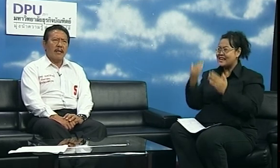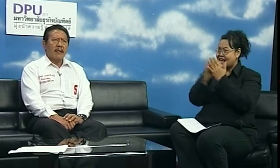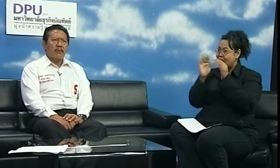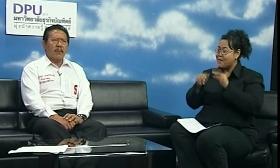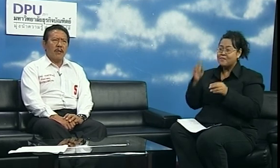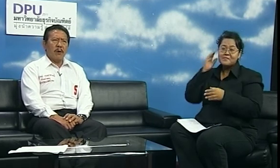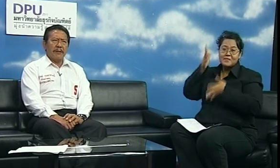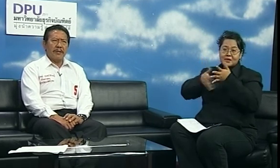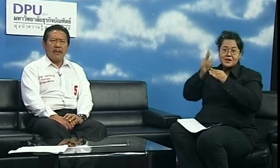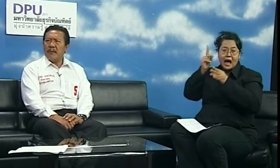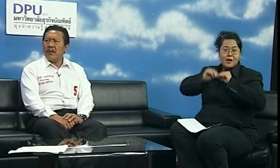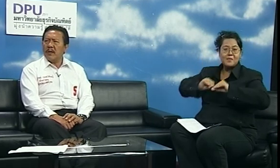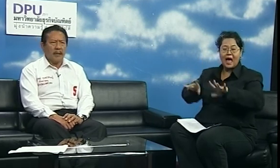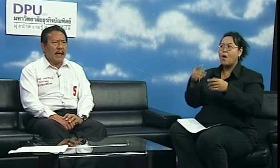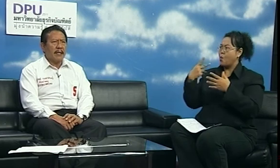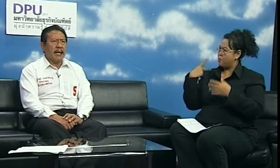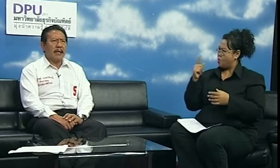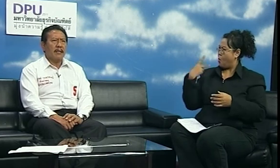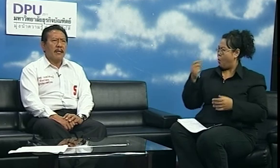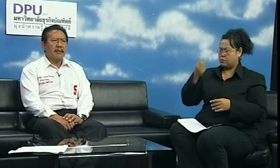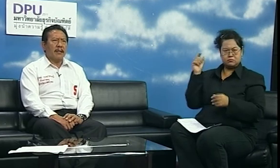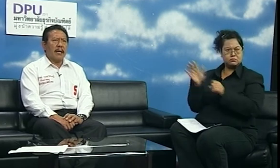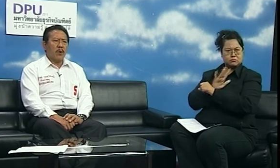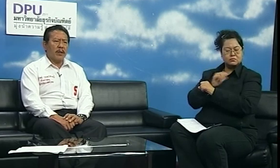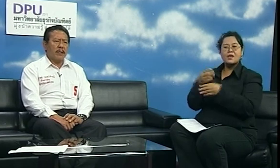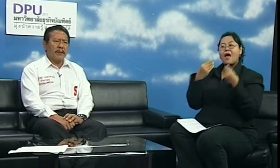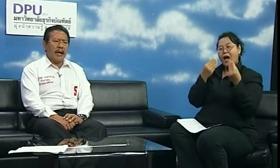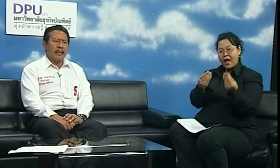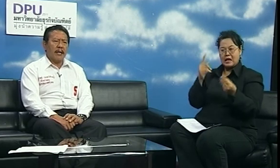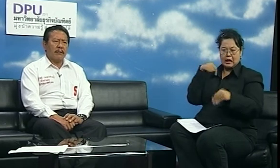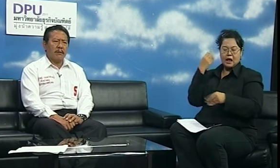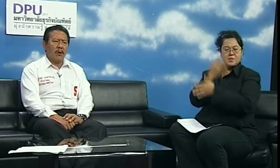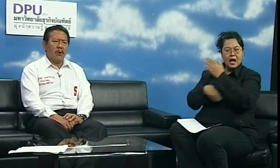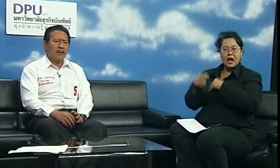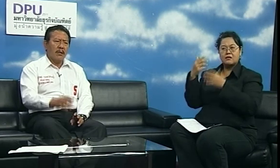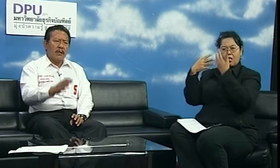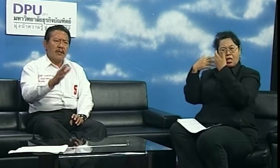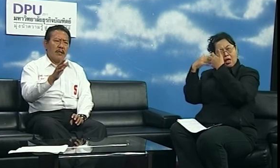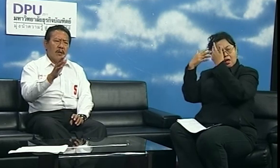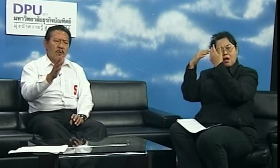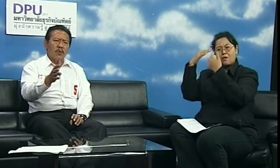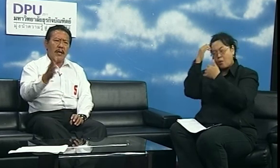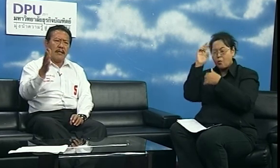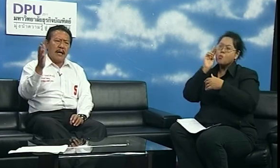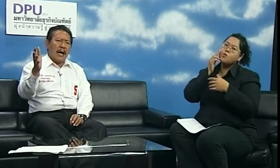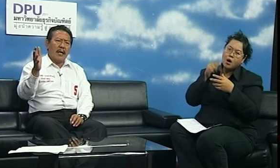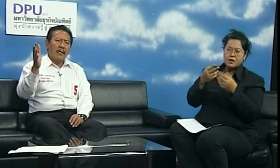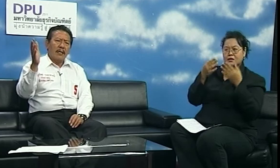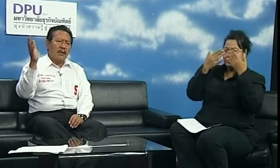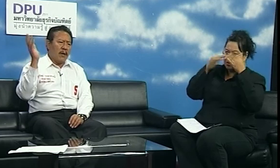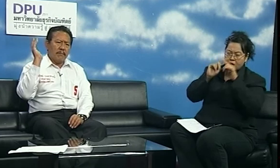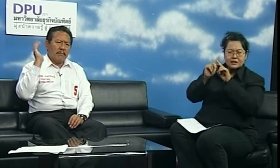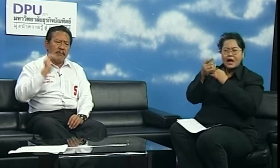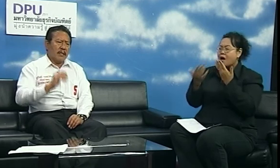ไยผมคิดวเปนสงทมประโยชศอย่มหาศาลซึ่จะให้คนทวิการทั้งสมอง ทั้งหูทั้งตา